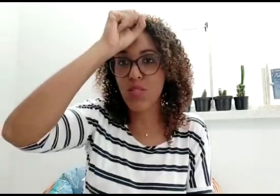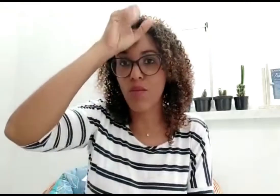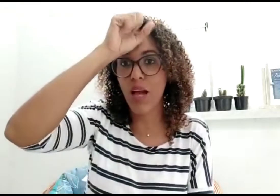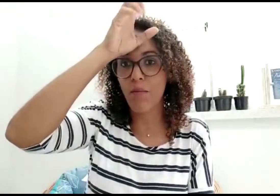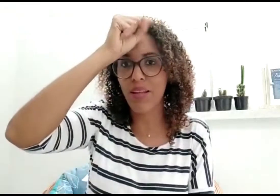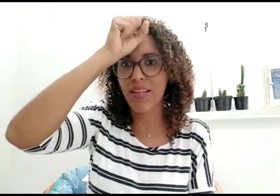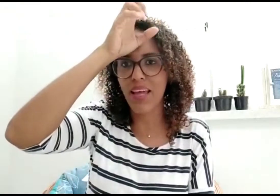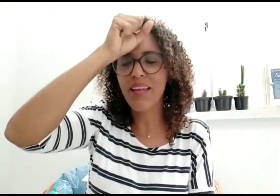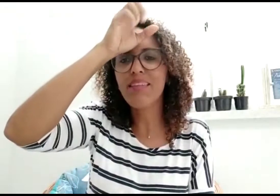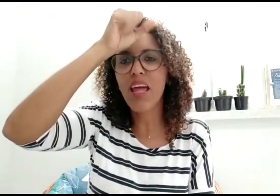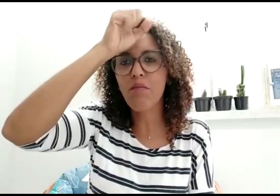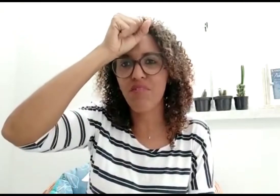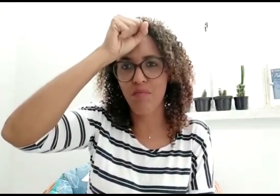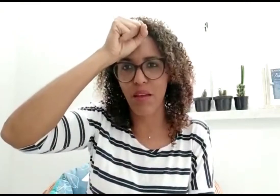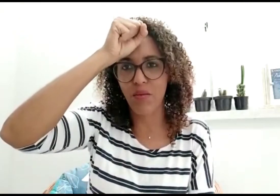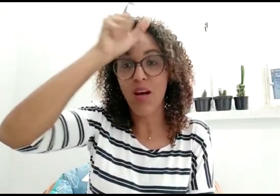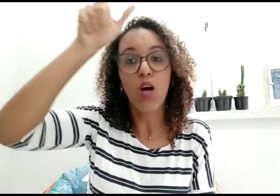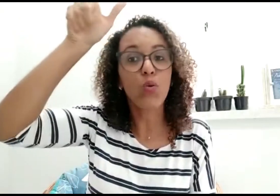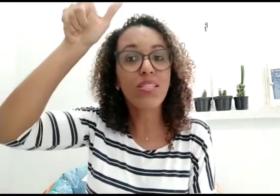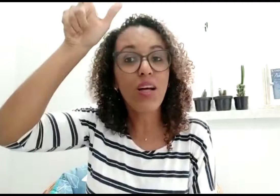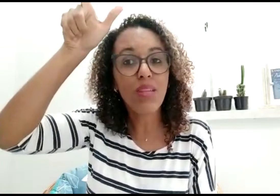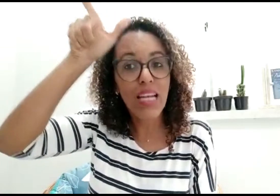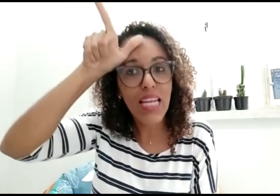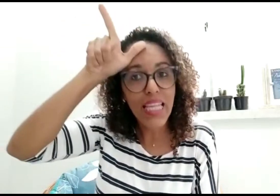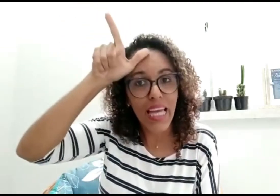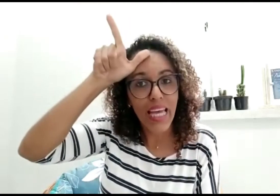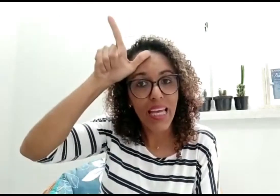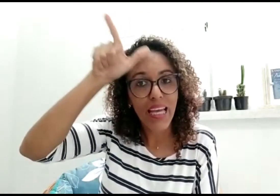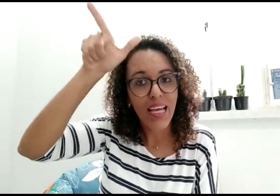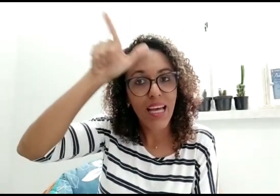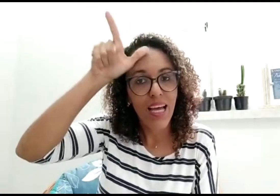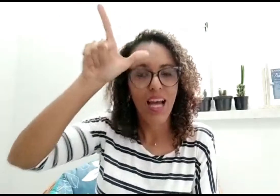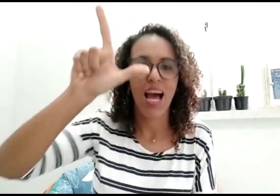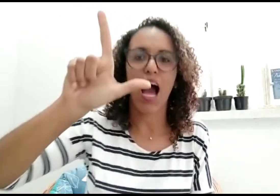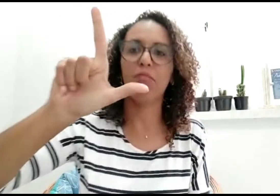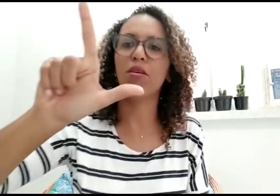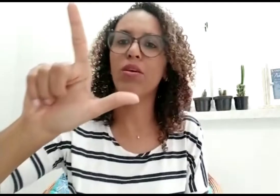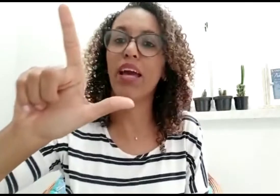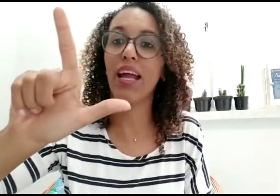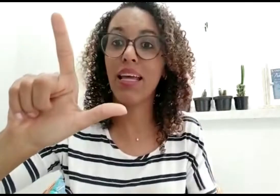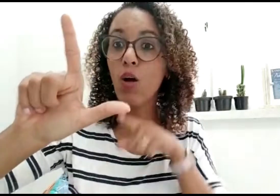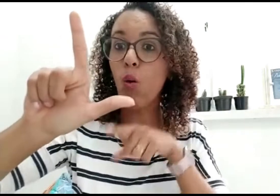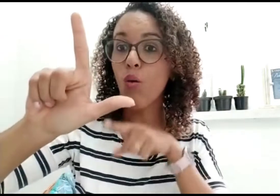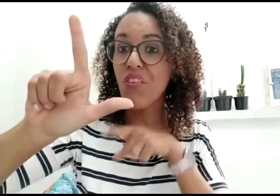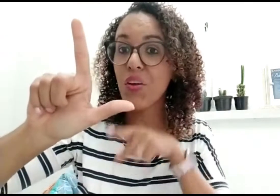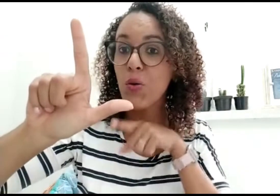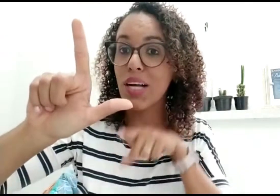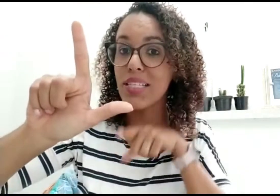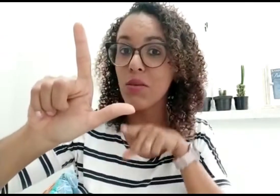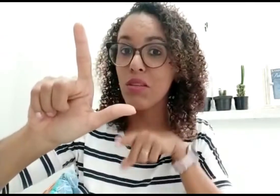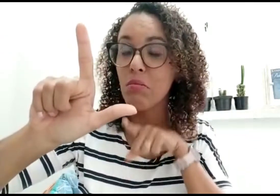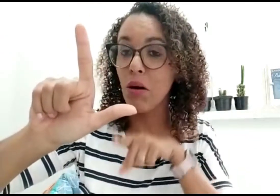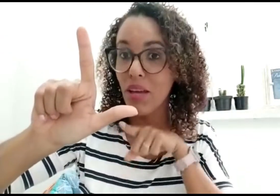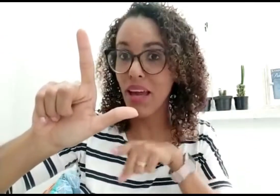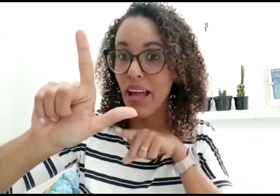sinal de aprender tem movimento. O sinal de líder, a mão em L, configuração de mão em